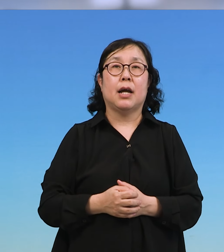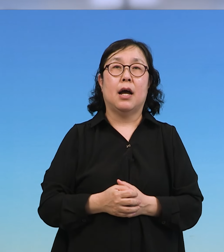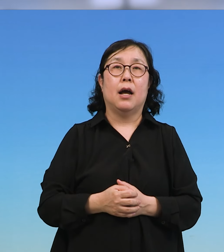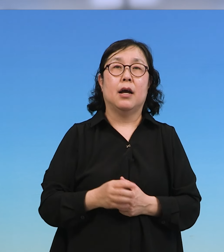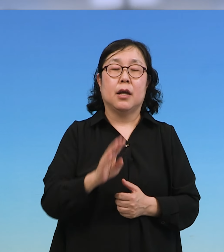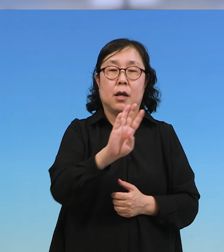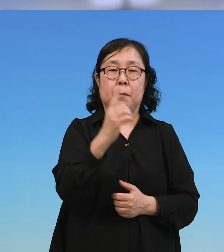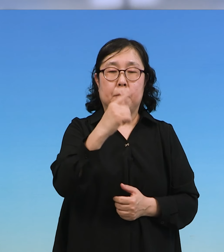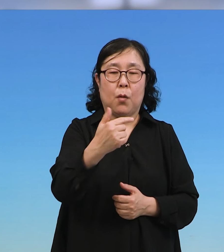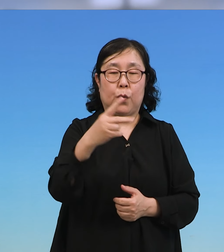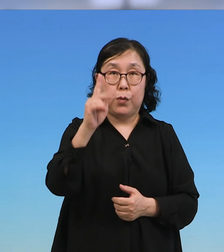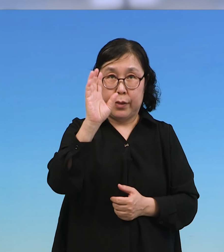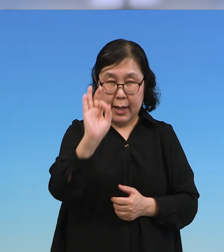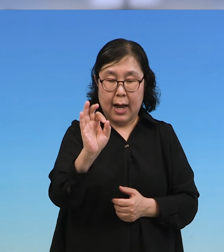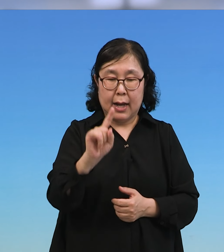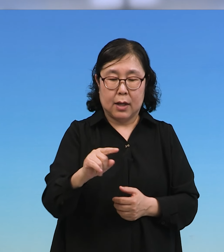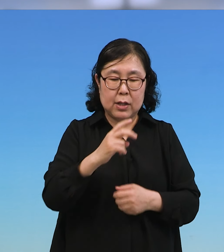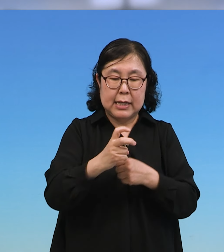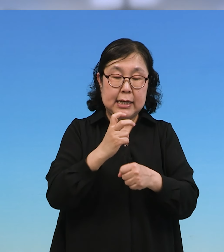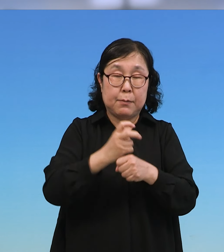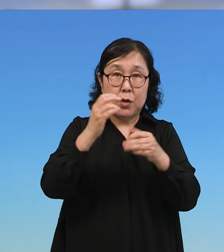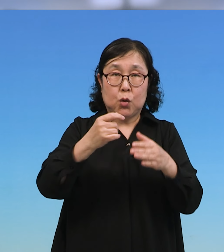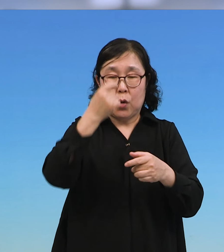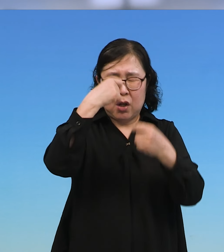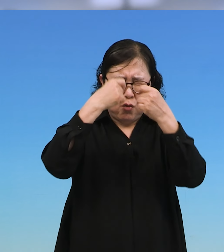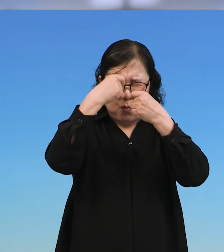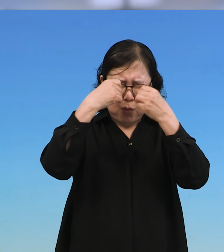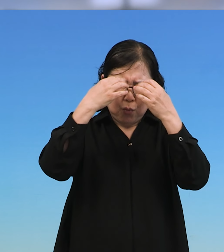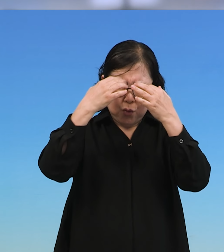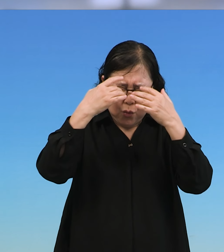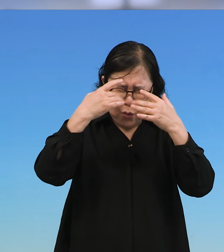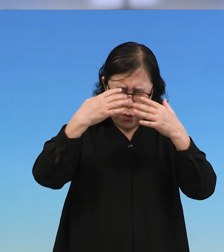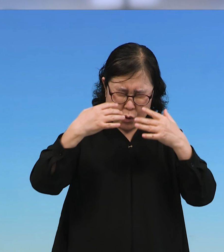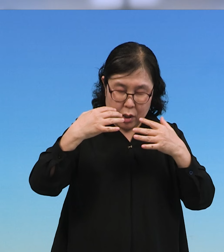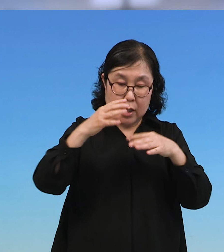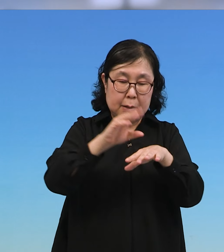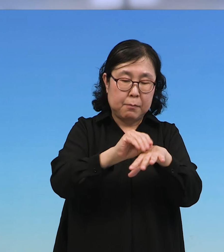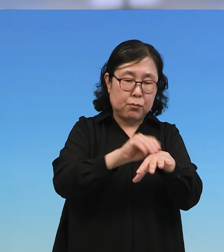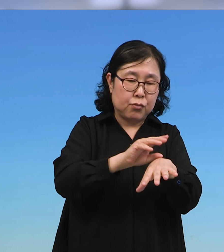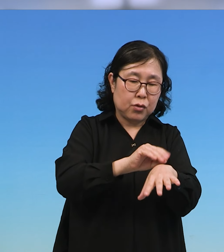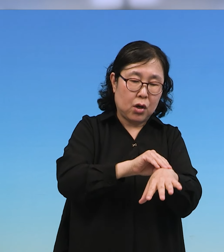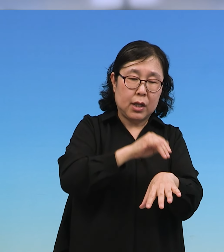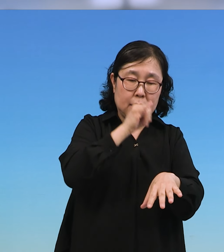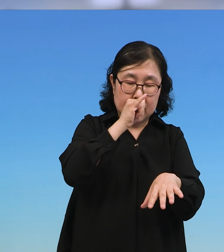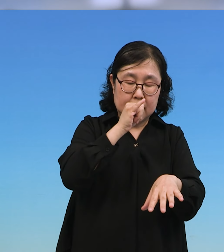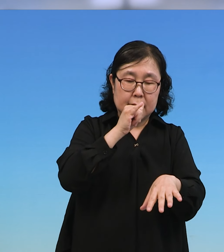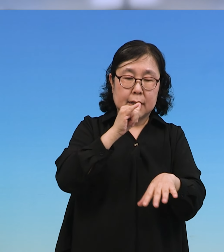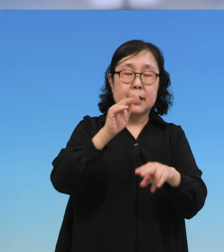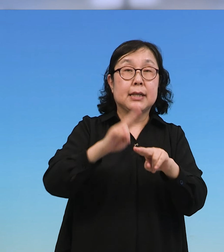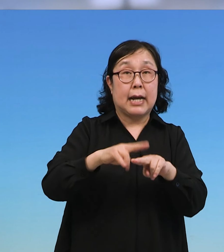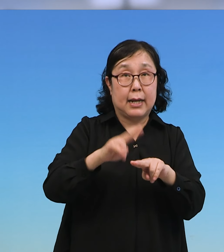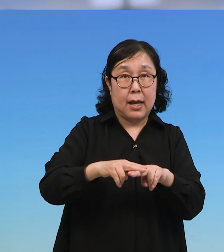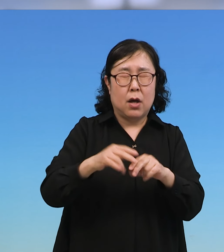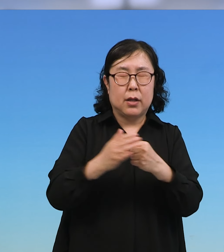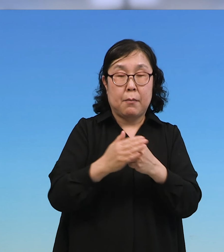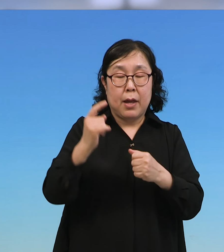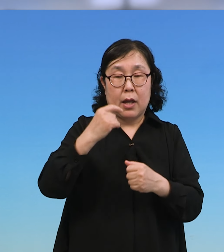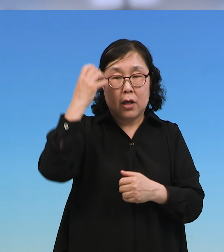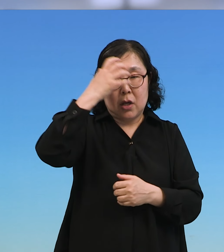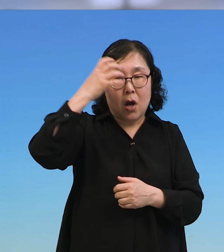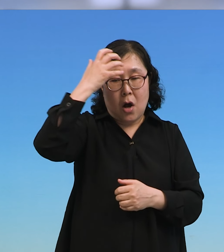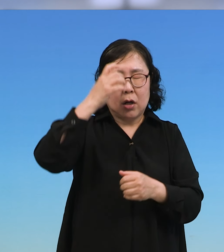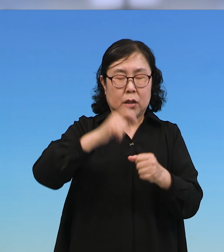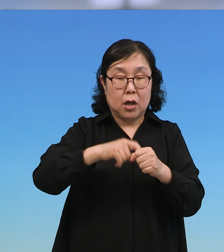20년 동안 눈물 자국이 베인 자리 아닙니까? 여기에 그 회복하셔야 됩니다. 영적인